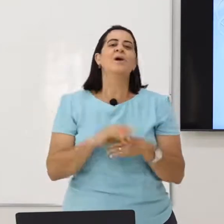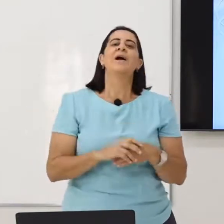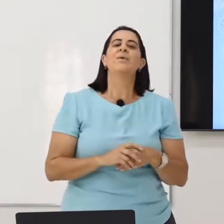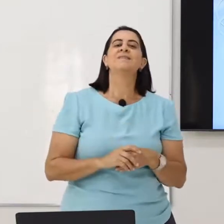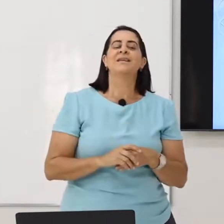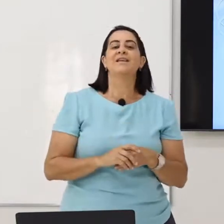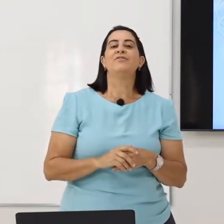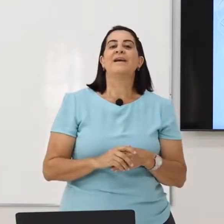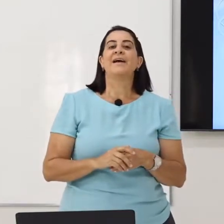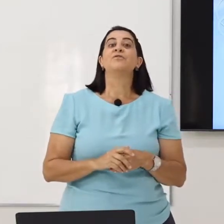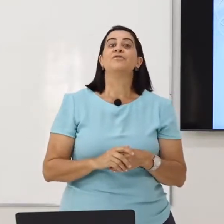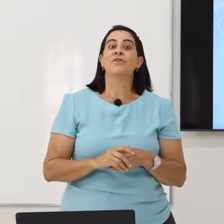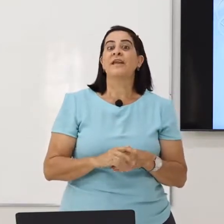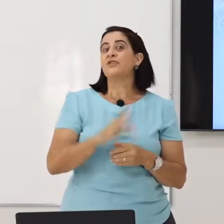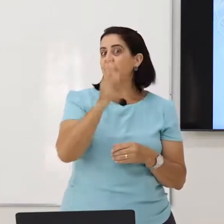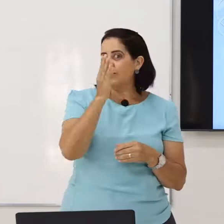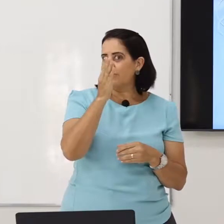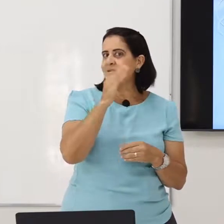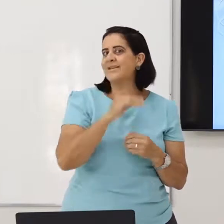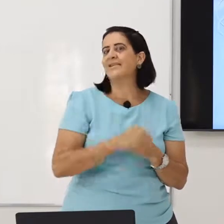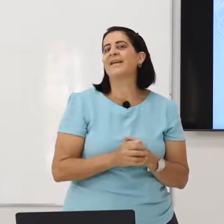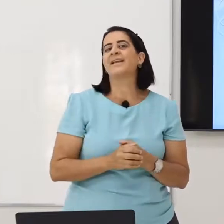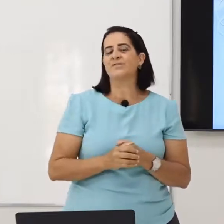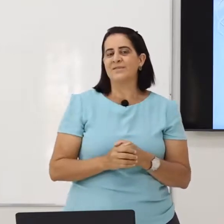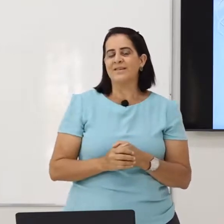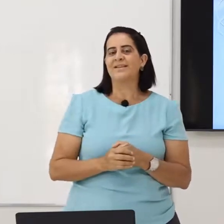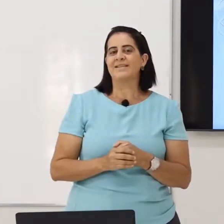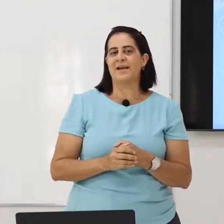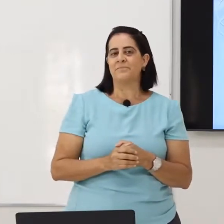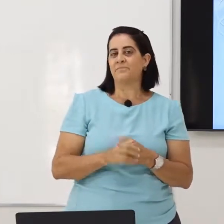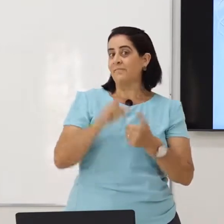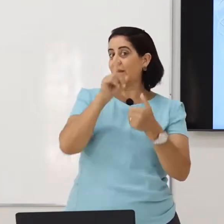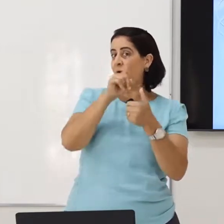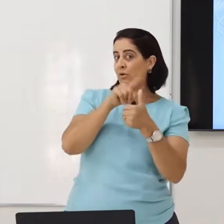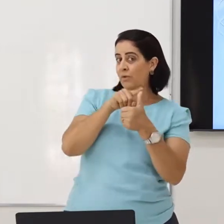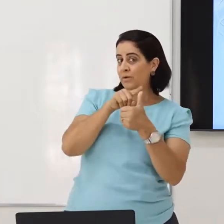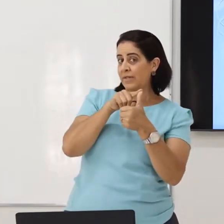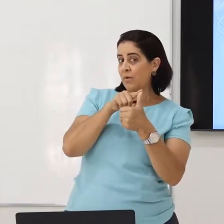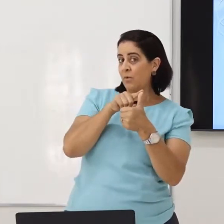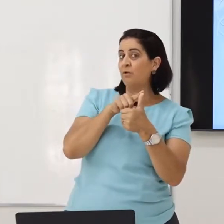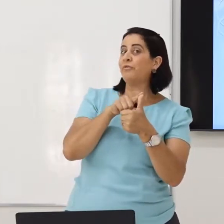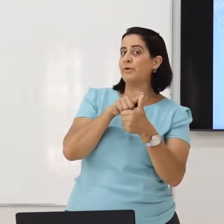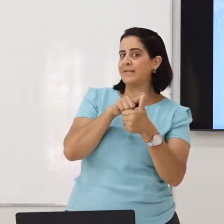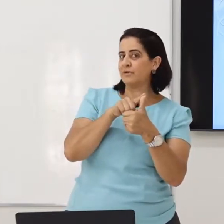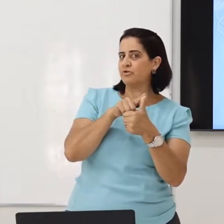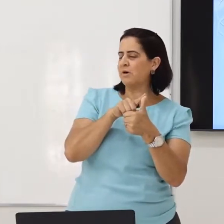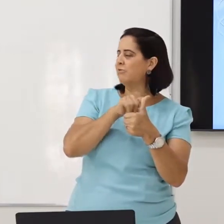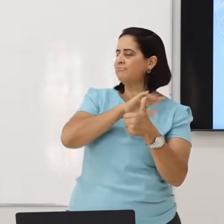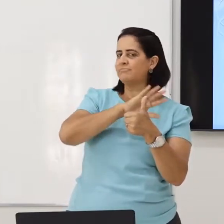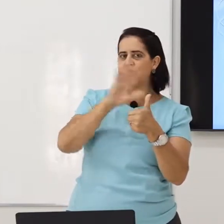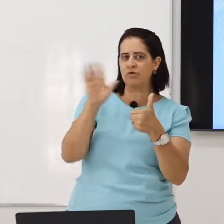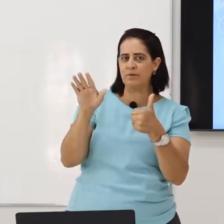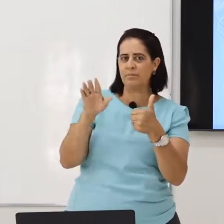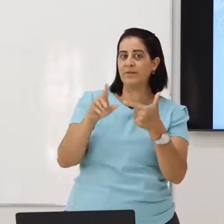o significado diferente do que você está querendo sinalizar. Então, configuração de mão, suma